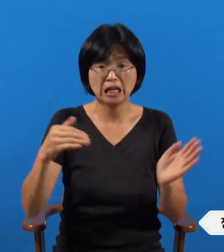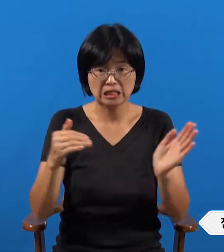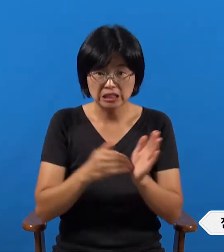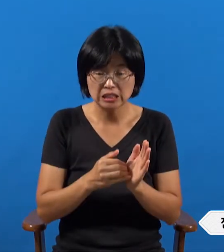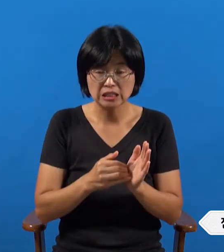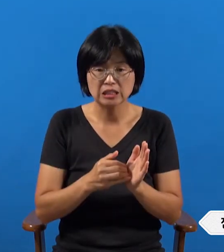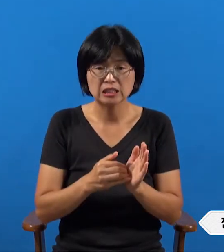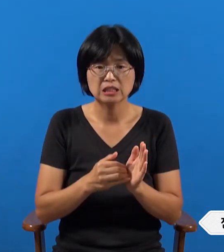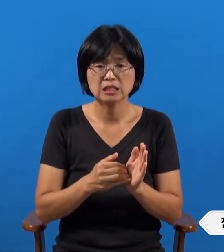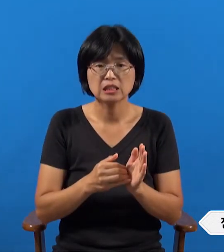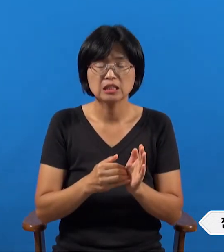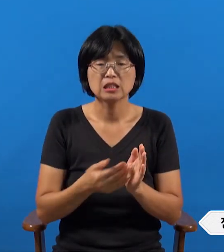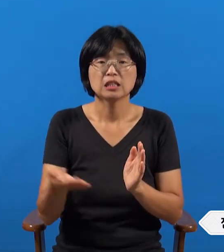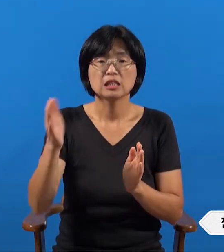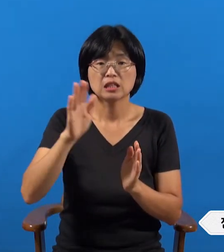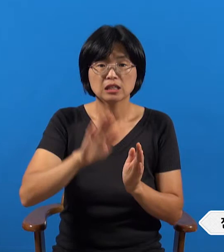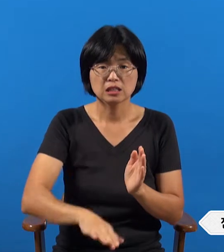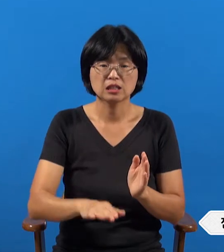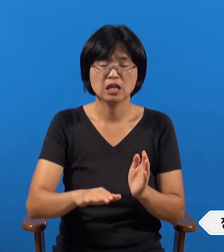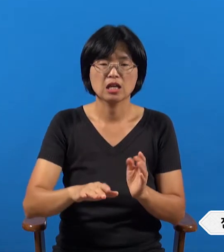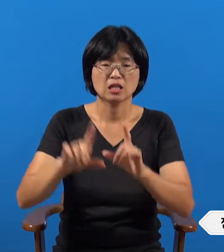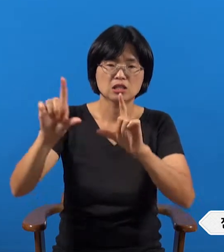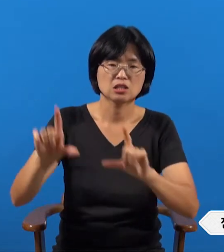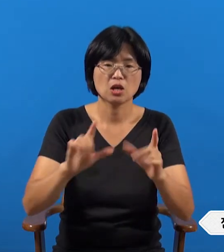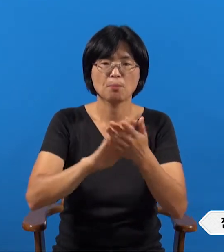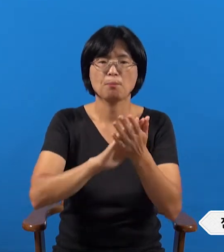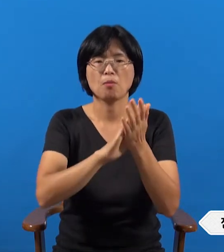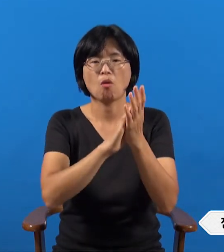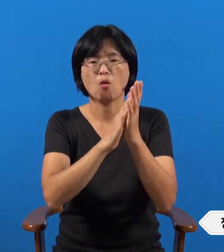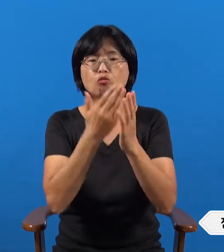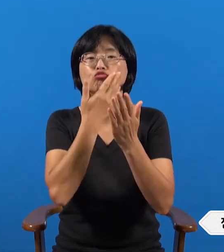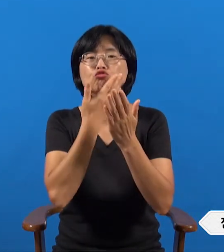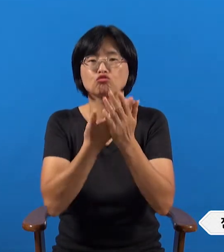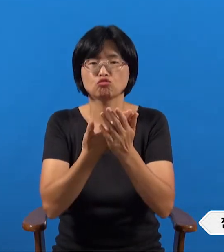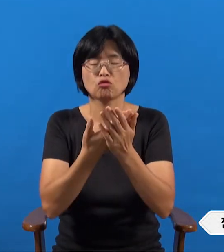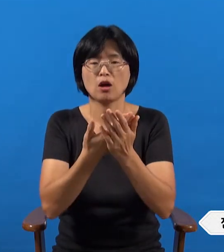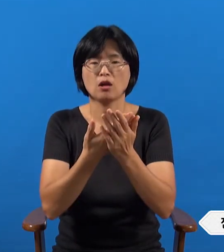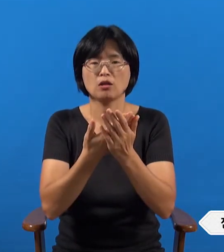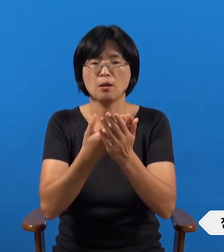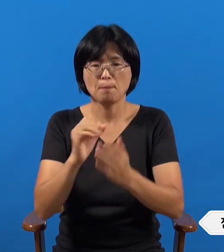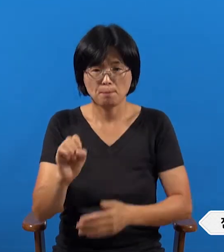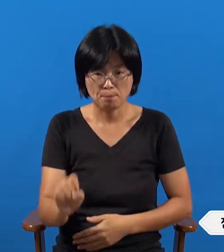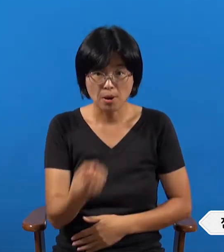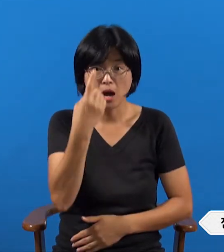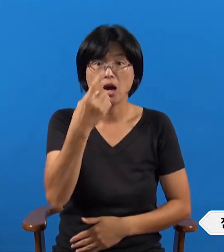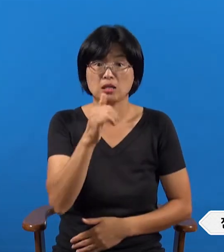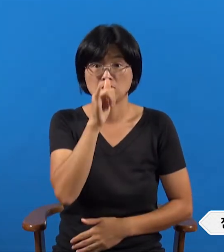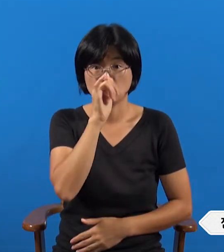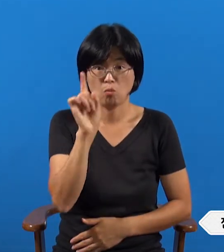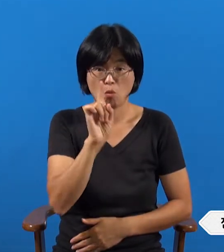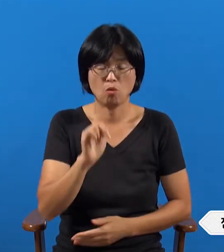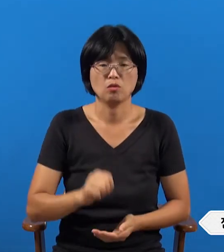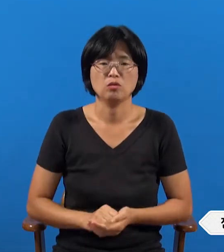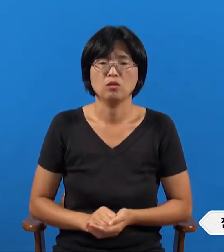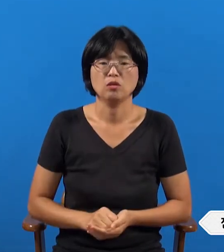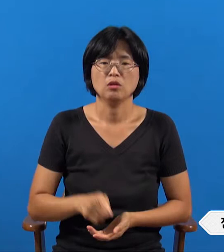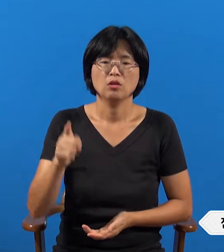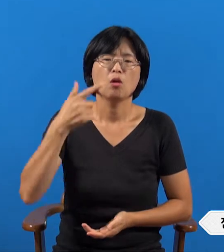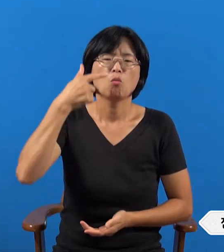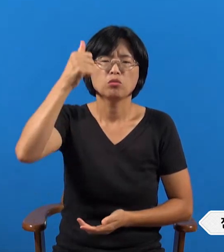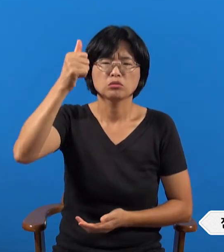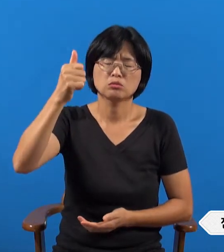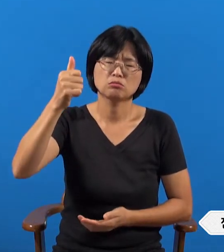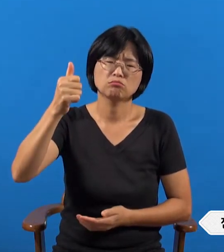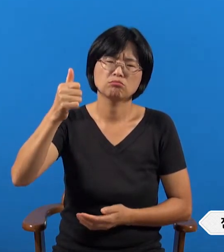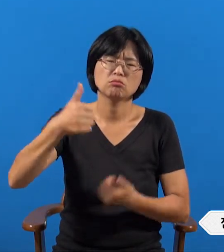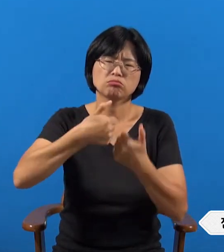그에게 삶을 변화시켰던 중요한 일들이 일어나기 시작합니다. 그것은 어느 한 동네의 목사님에게